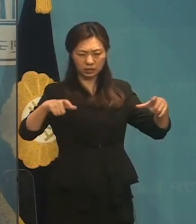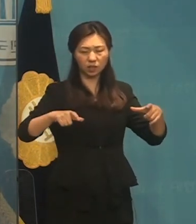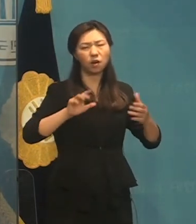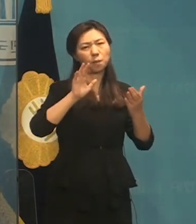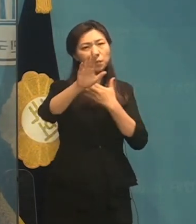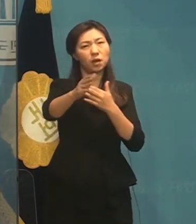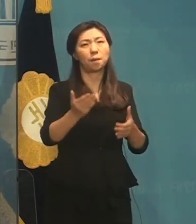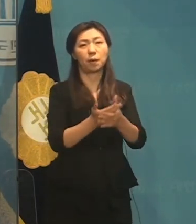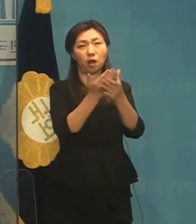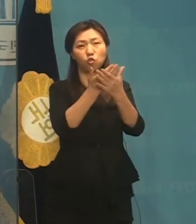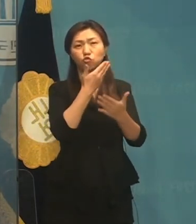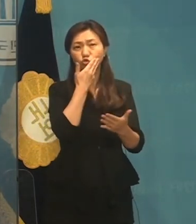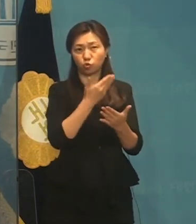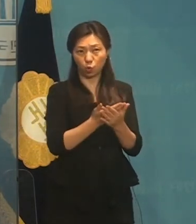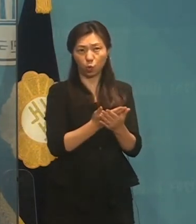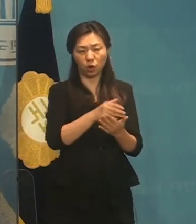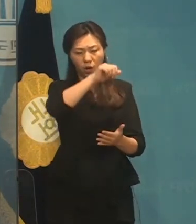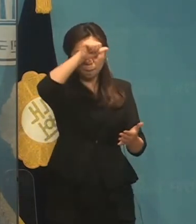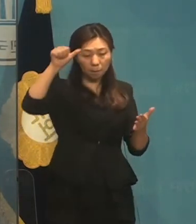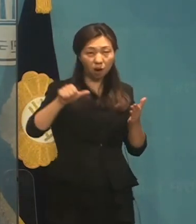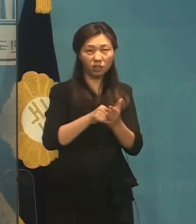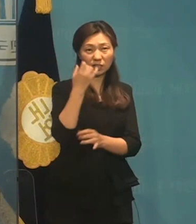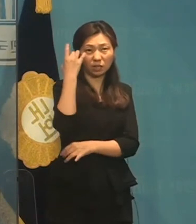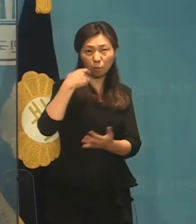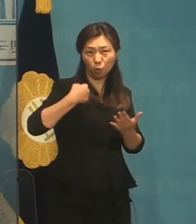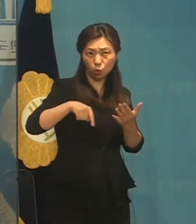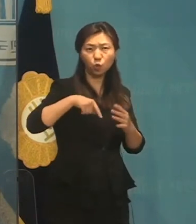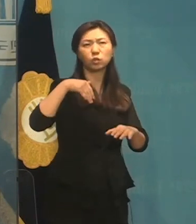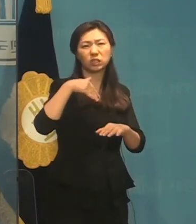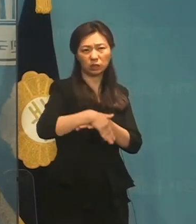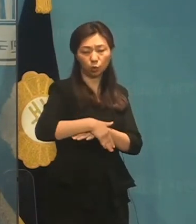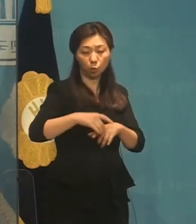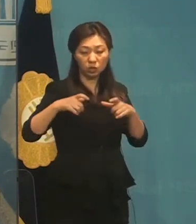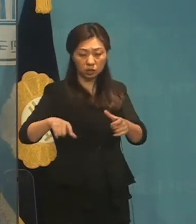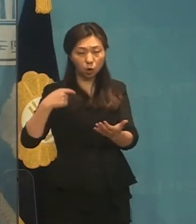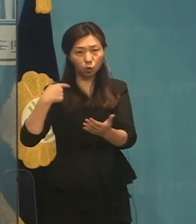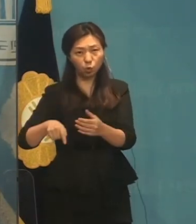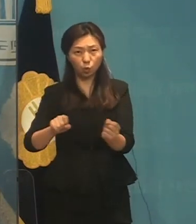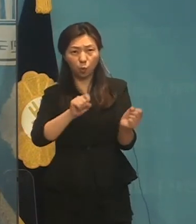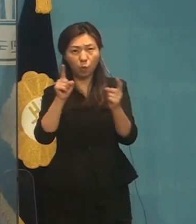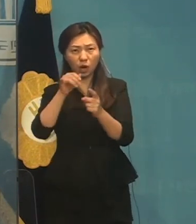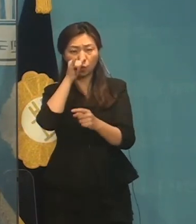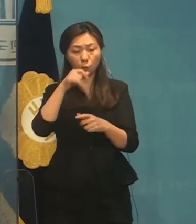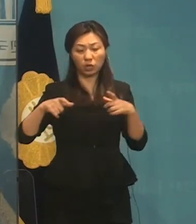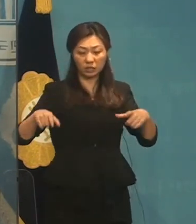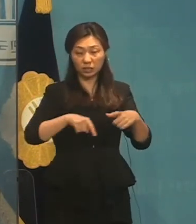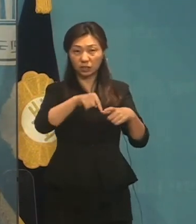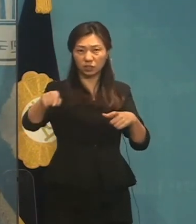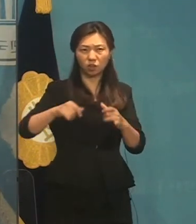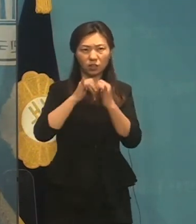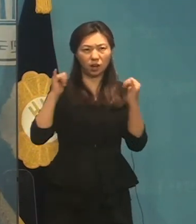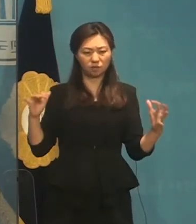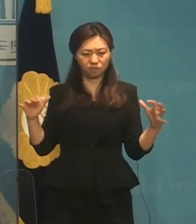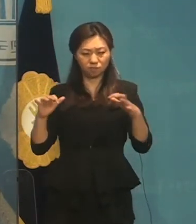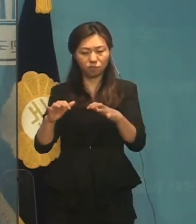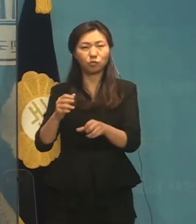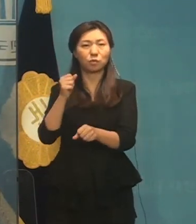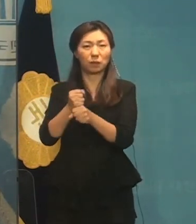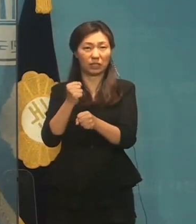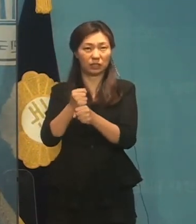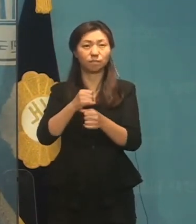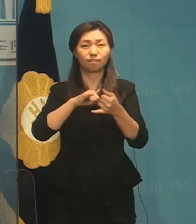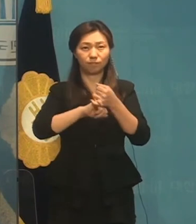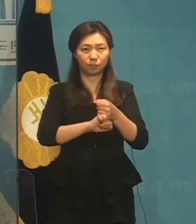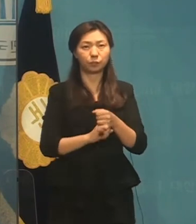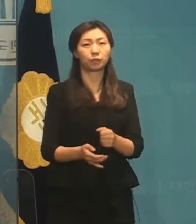이미 발표해드린 평생기본교육제로 지역대학을 살리고 지역의 인재가 모이도록 만들겠습니다.